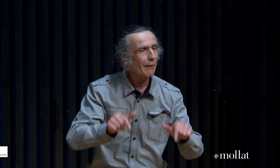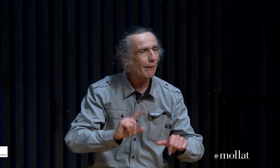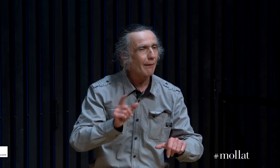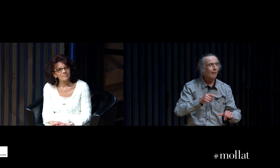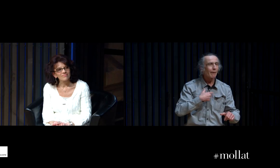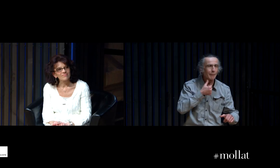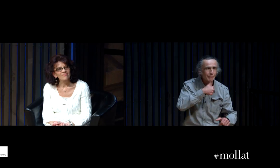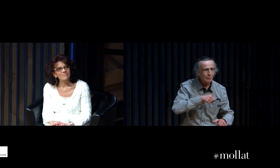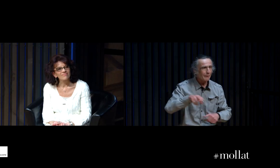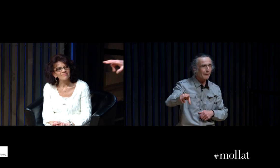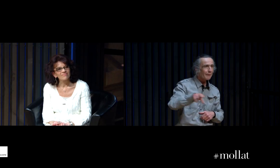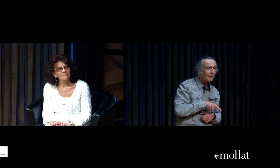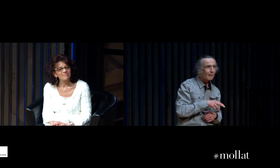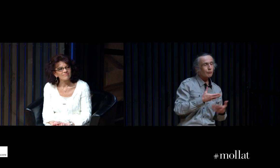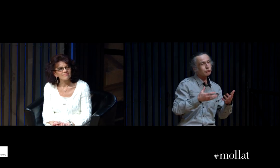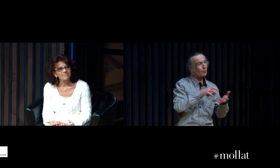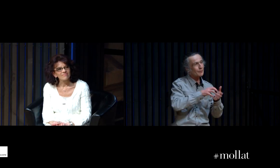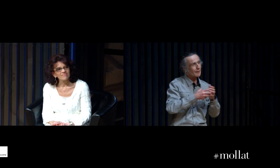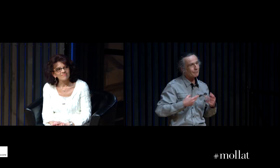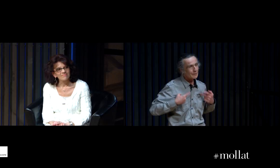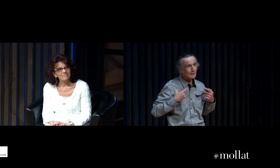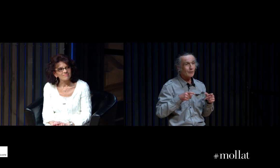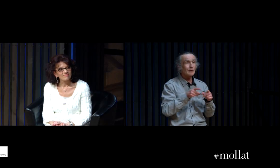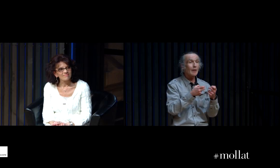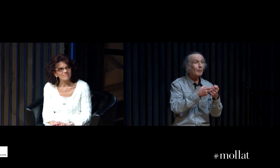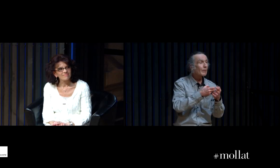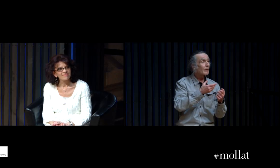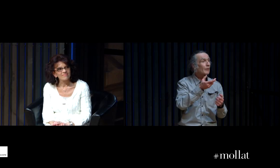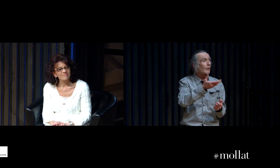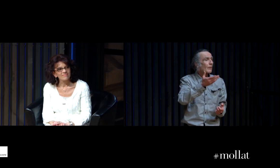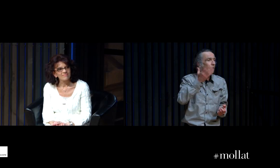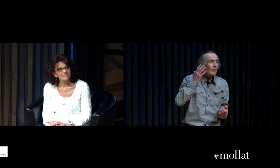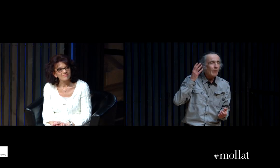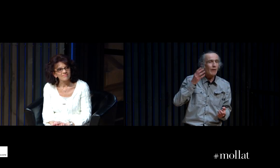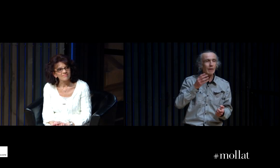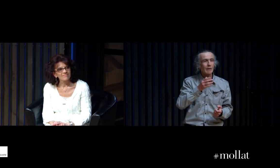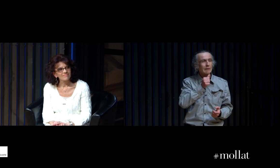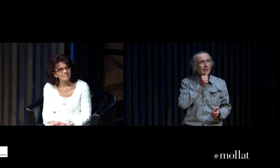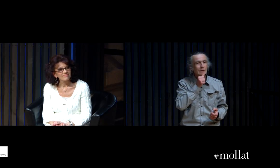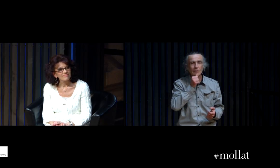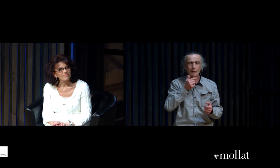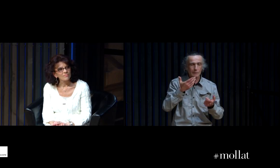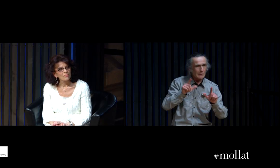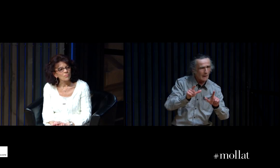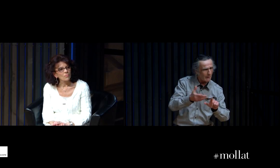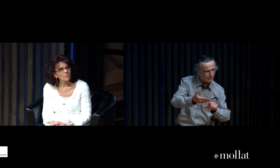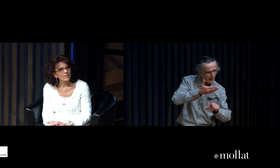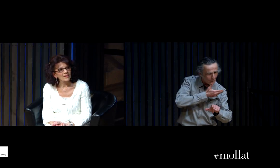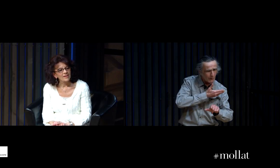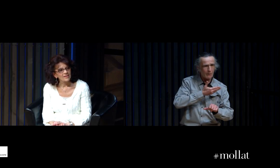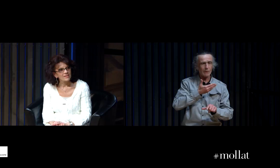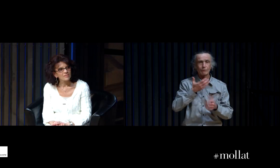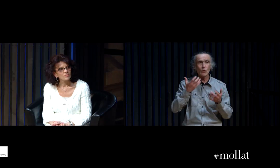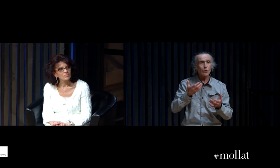porte, mince, le médecin n'est pas là, je ne peut pas venir, donc je suis obligée de repartir à la maison. C'était très compliqué au niveau de la vie du quotidien. Et c'est